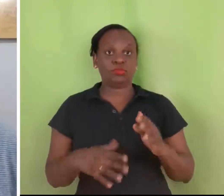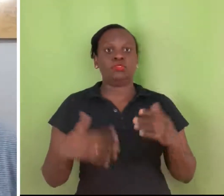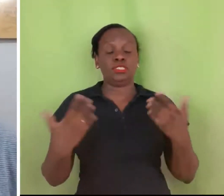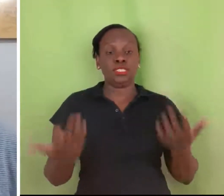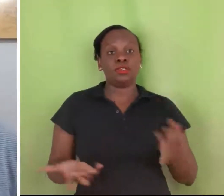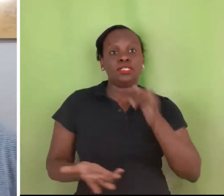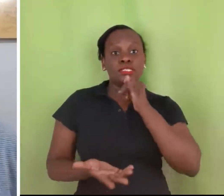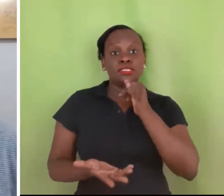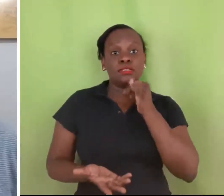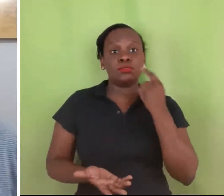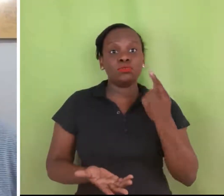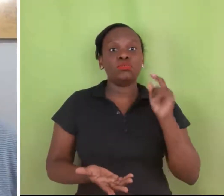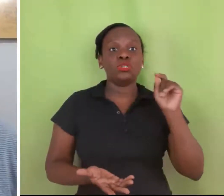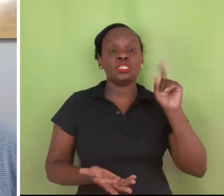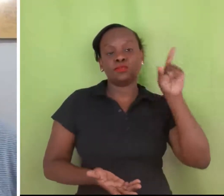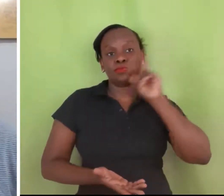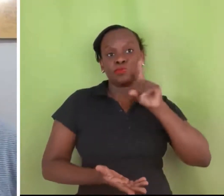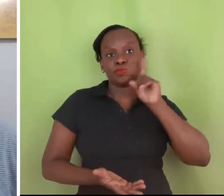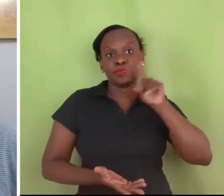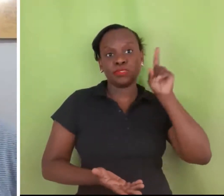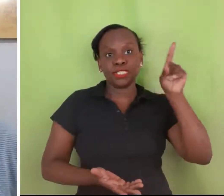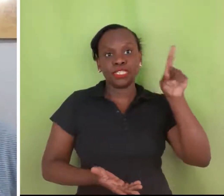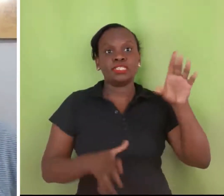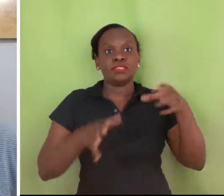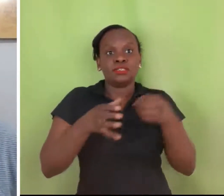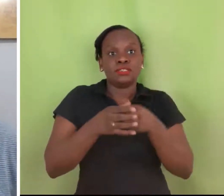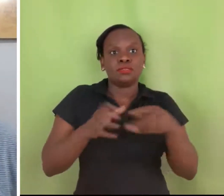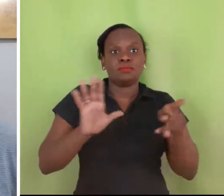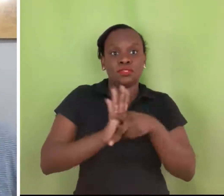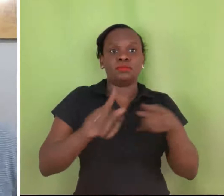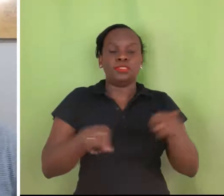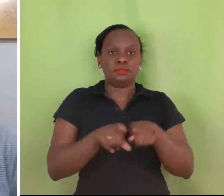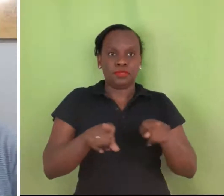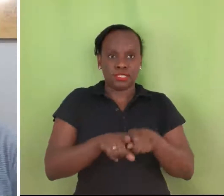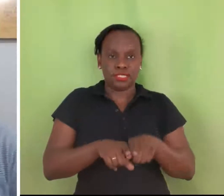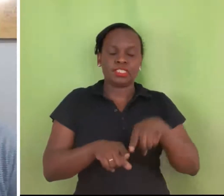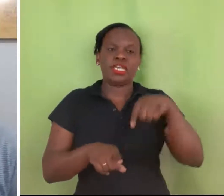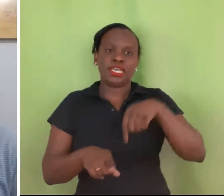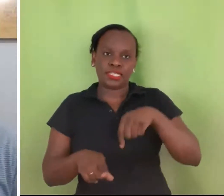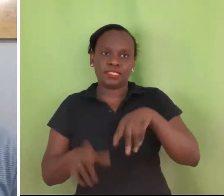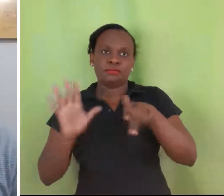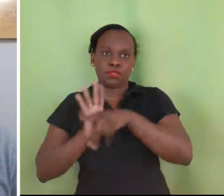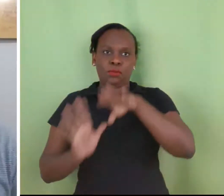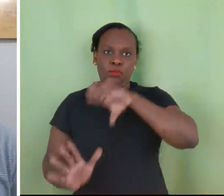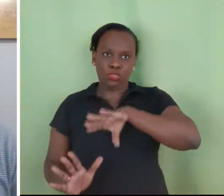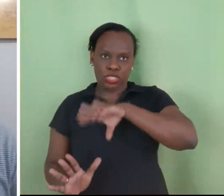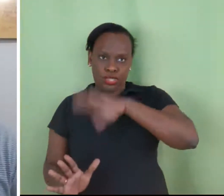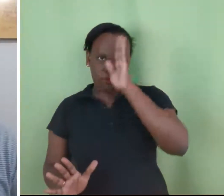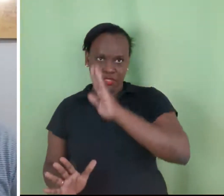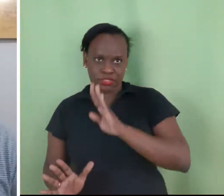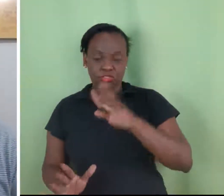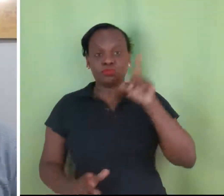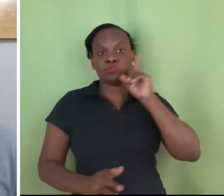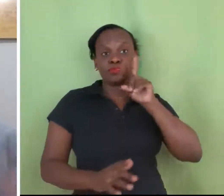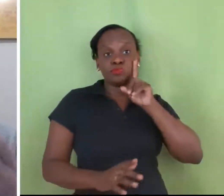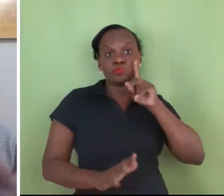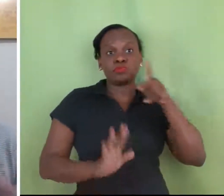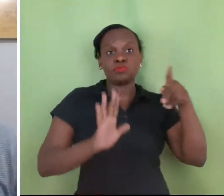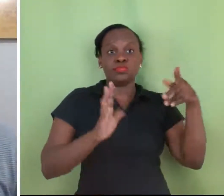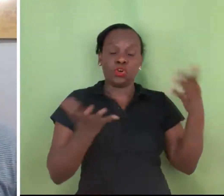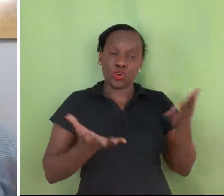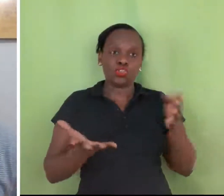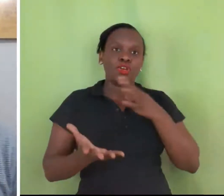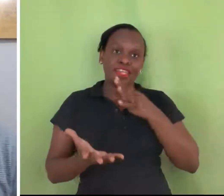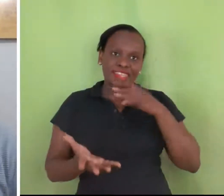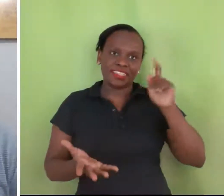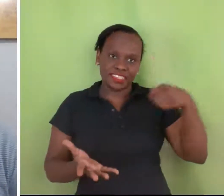por exemplo, é que os Estados Unidos eles foram colônias também, tá? Nós fomos colônias de Portugal e os Estados Unidos, o que hoje a gente